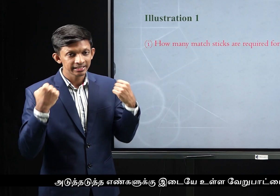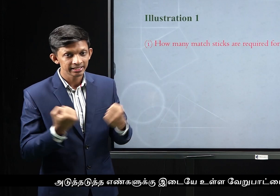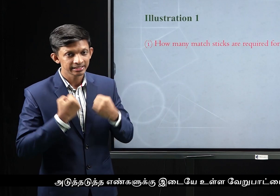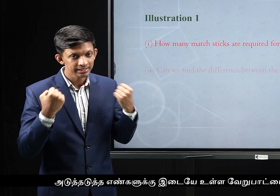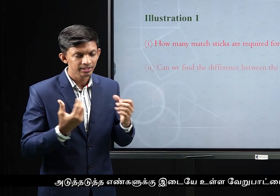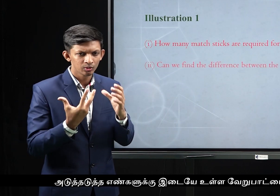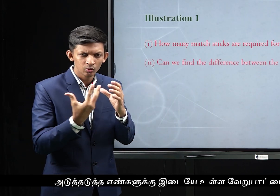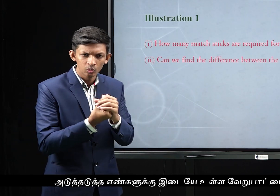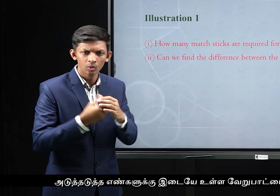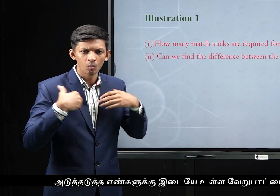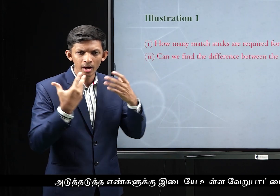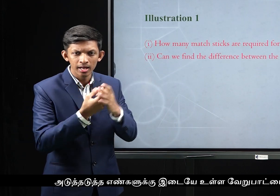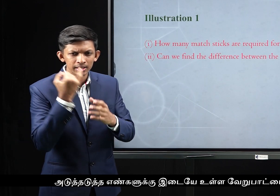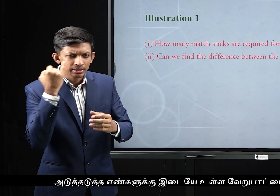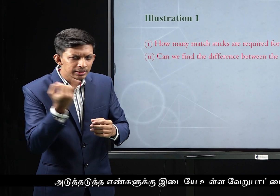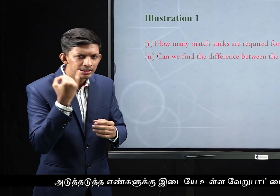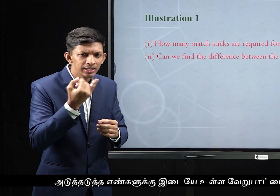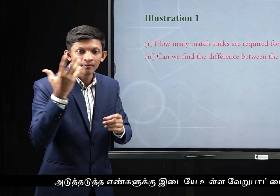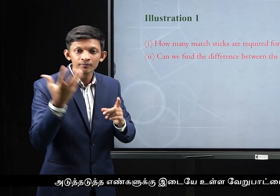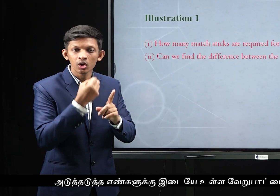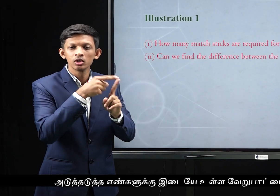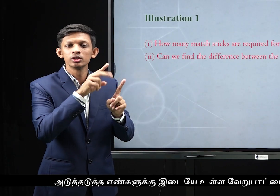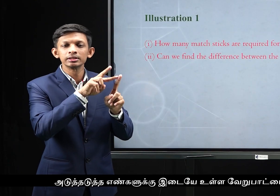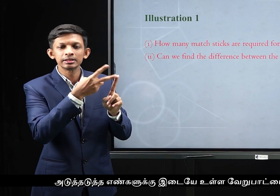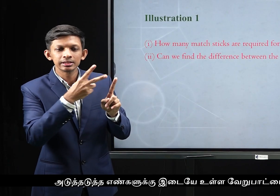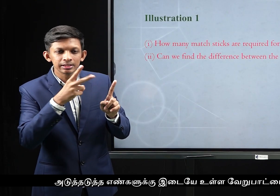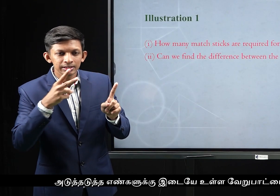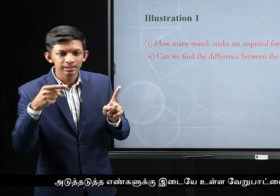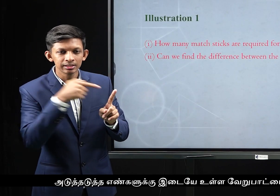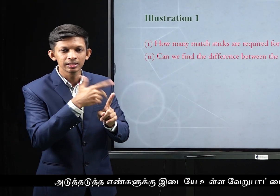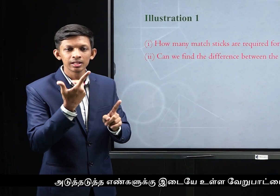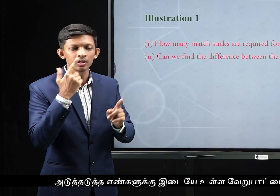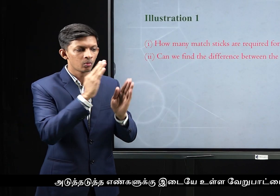அடுத்தடுத்த எண்களுக்கு இடையே உள்ள வேறுபாட்டை கண்டுபிடிக்க முடியுமா?